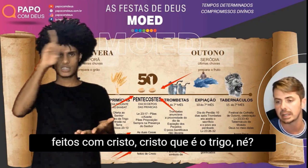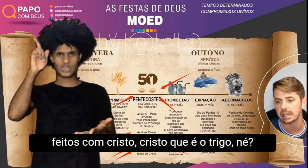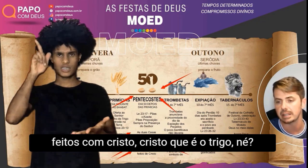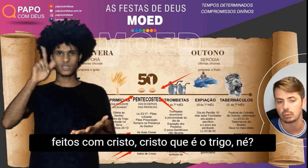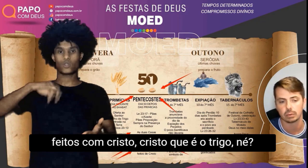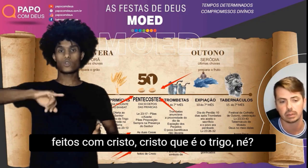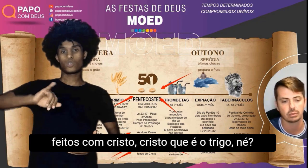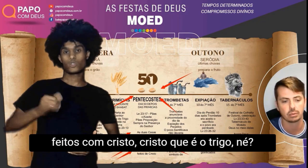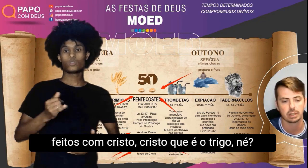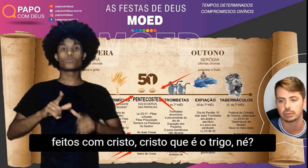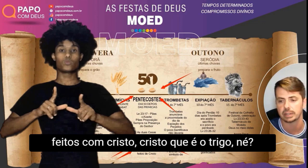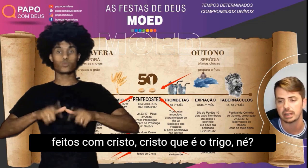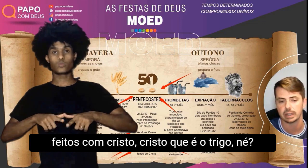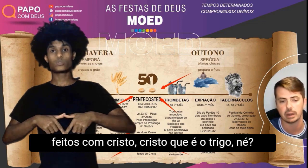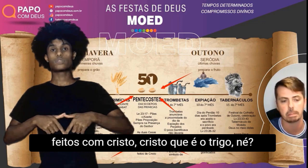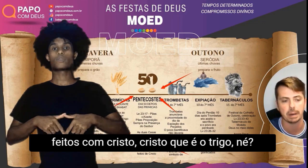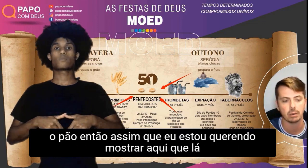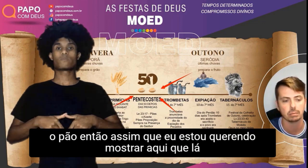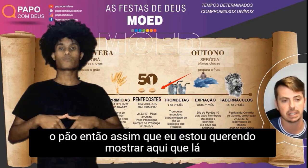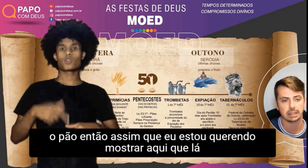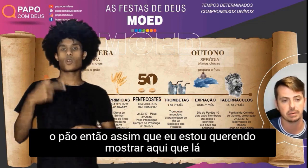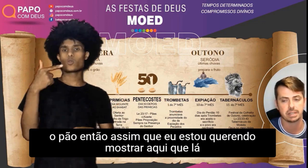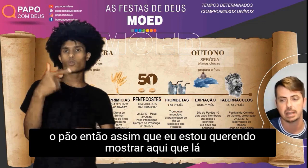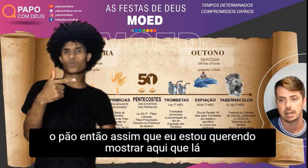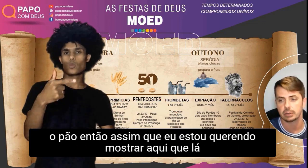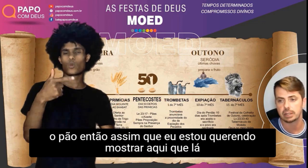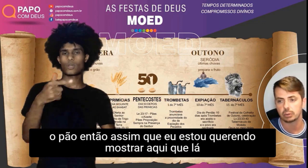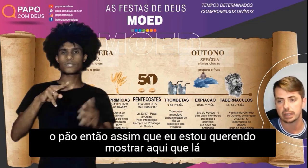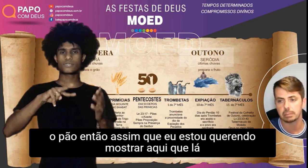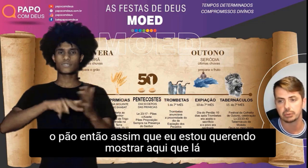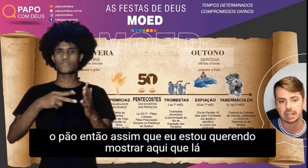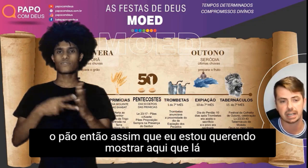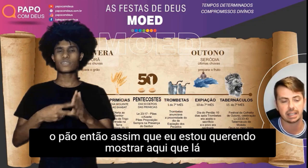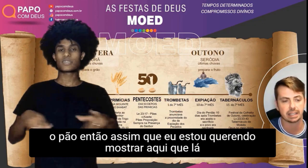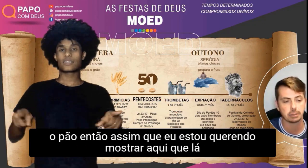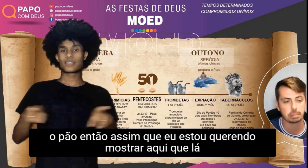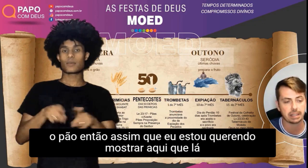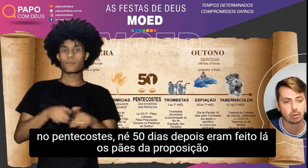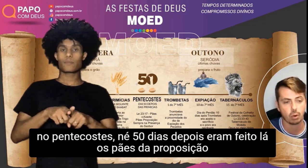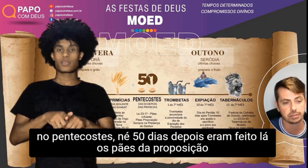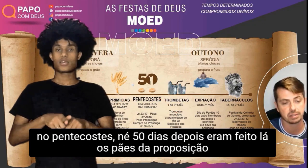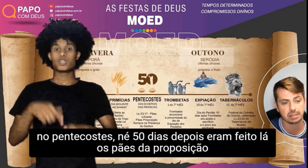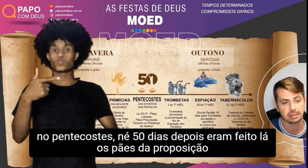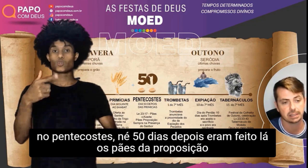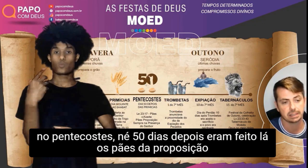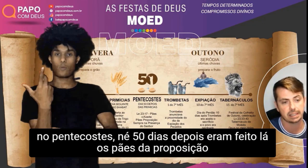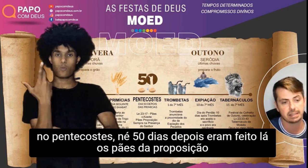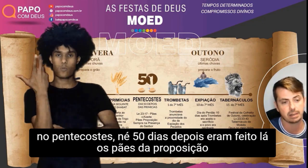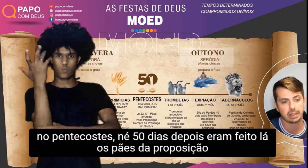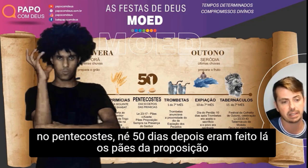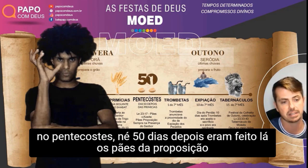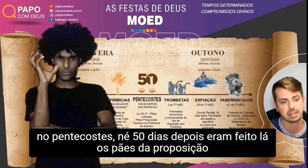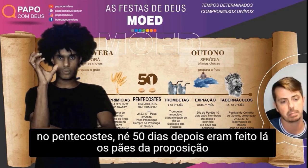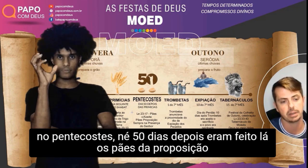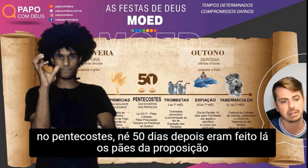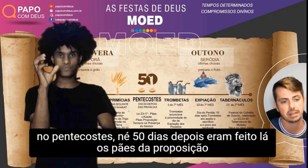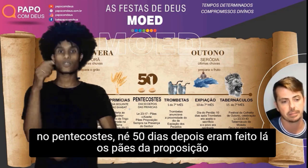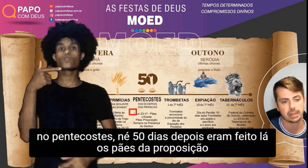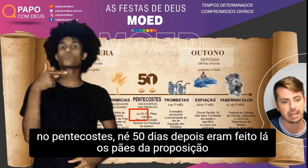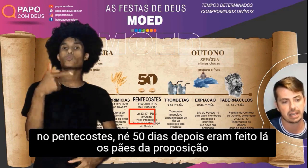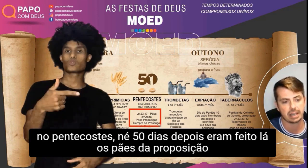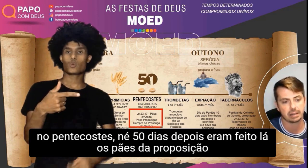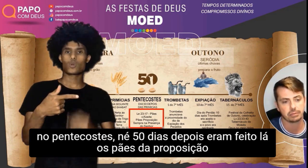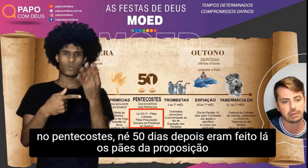com Cristo. Cristo que é o trigo, né, o pão. Então assim, o que eu estou querendo mostrar aqui? Que lá no Pentecostes, né, 50 dias